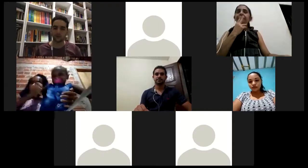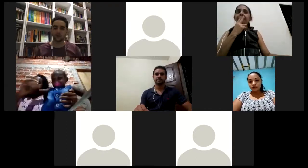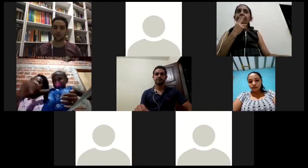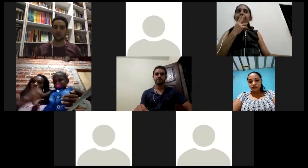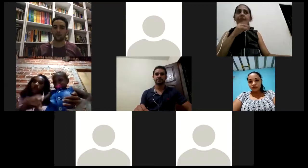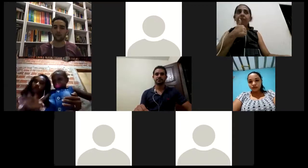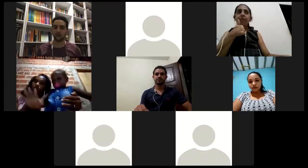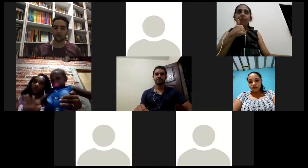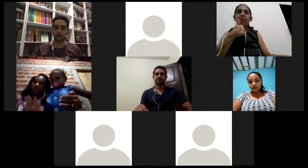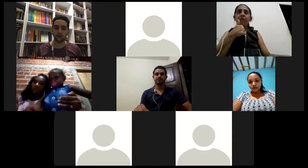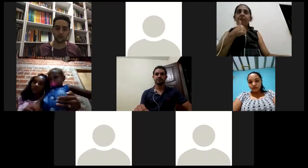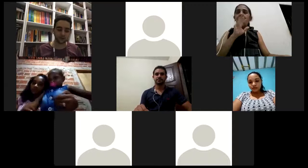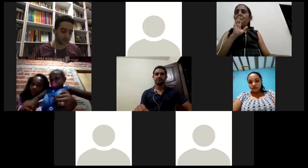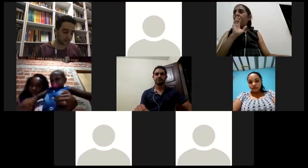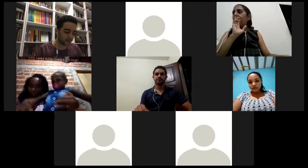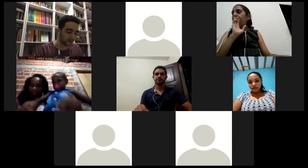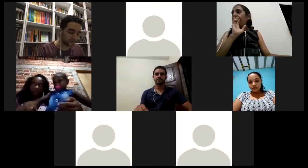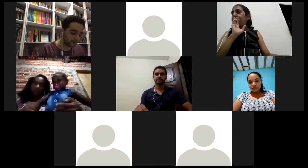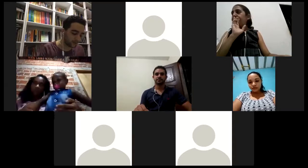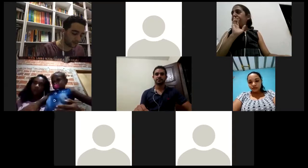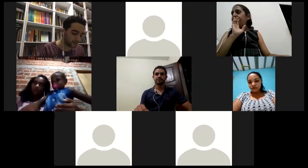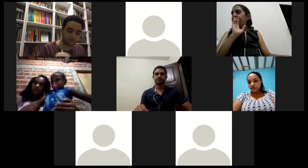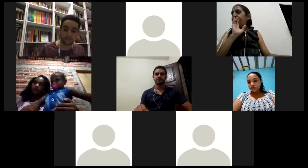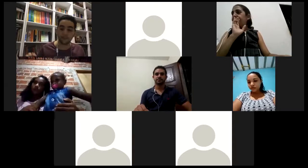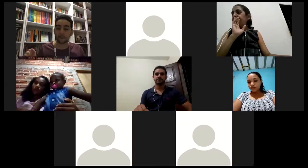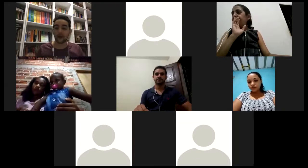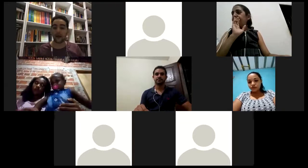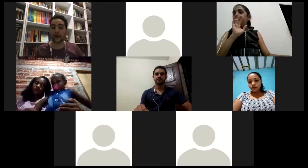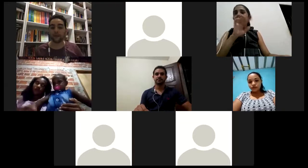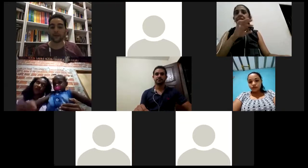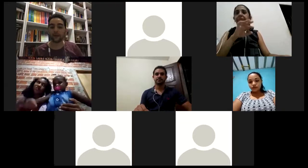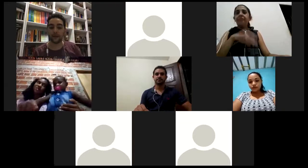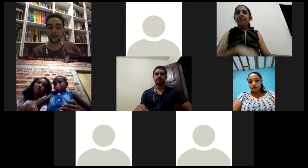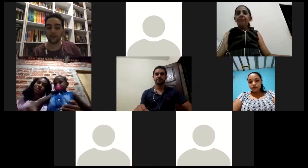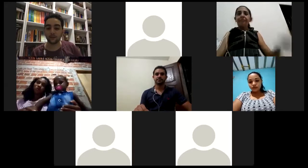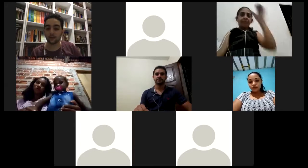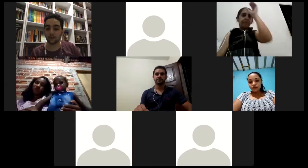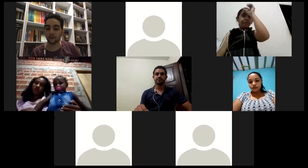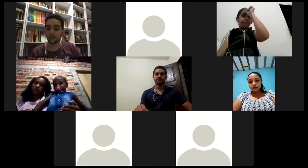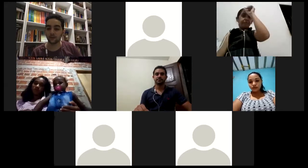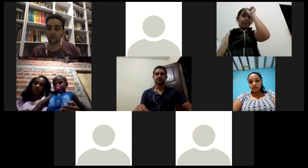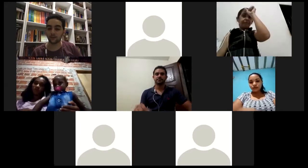gente fala sobre essas palavras. Então, bora lá. Aprender,